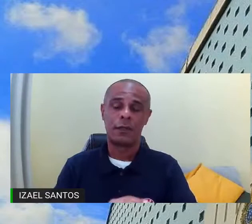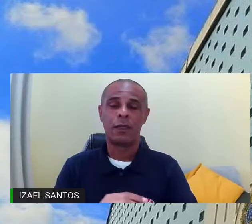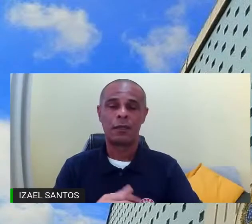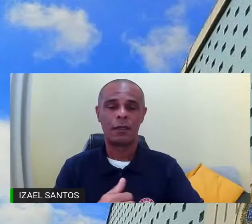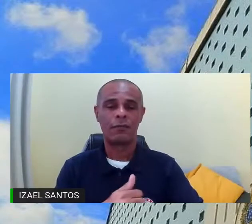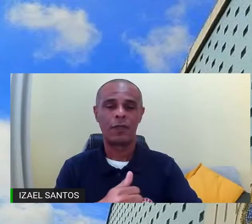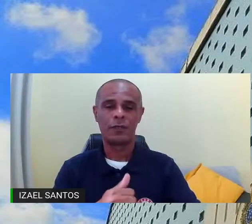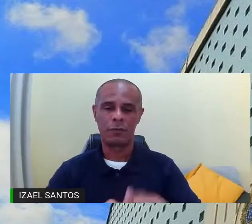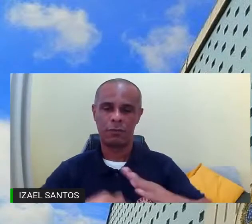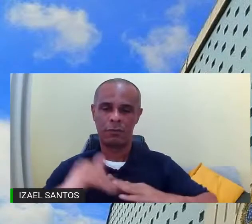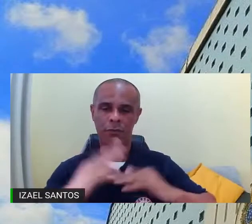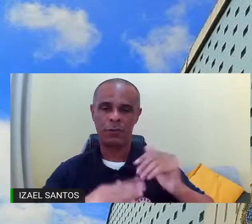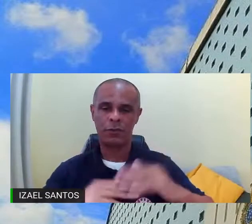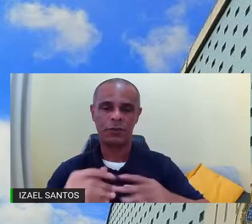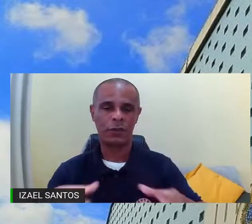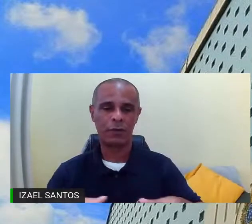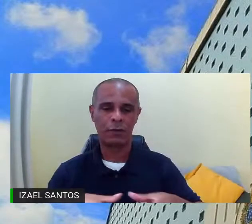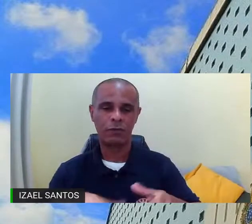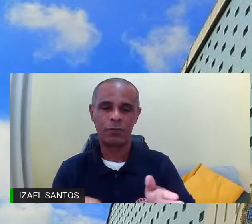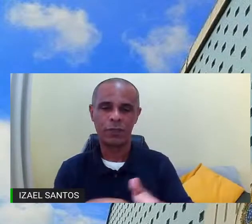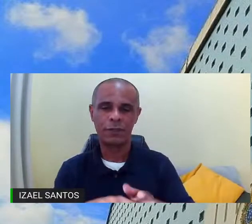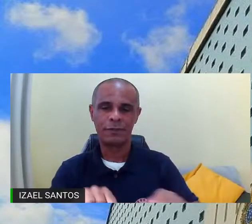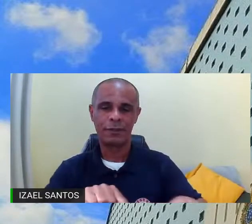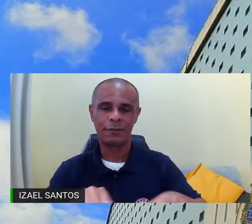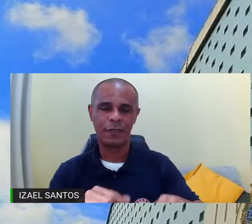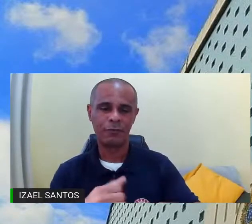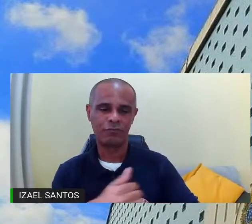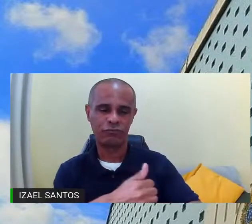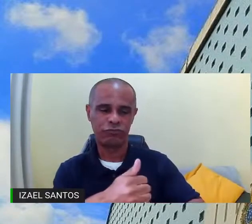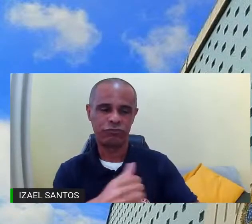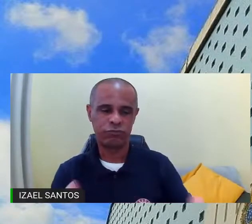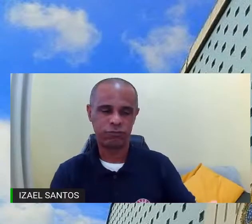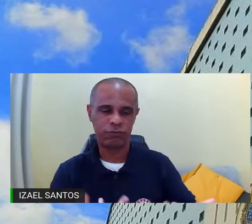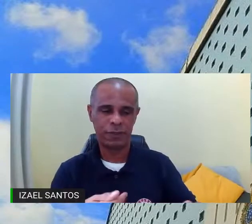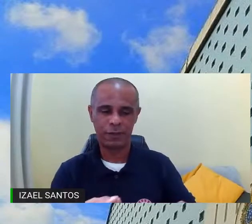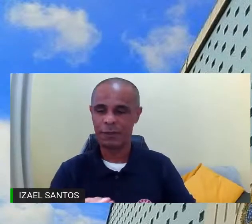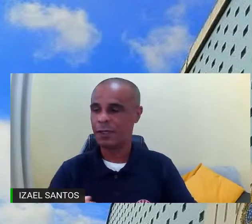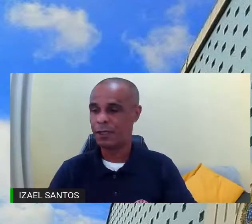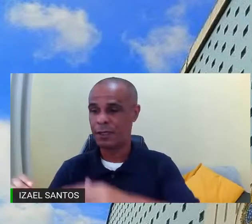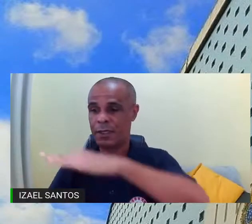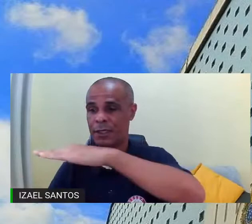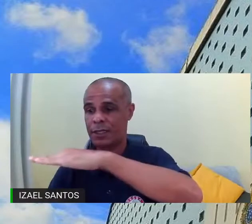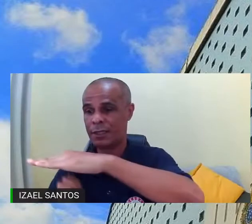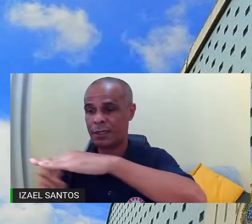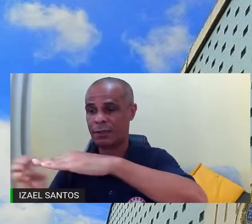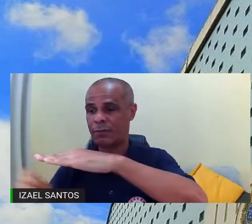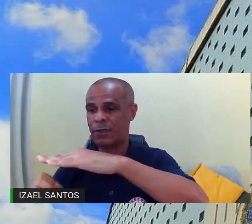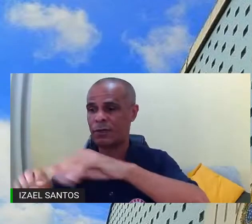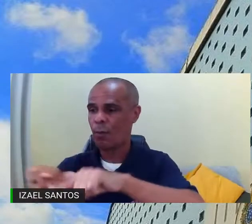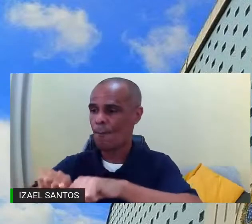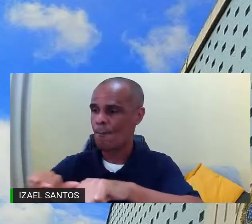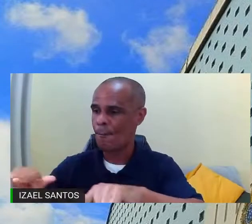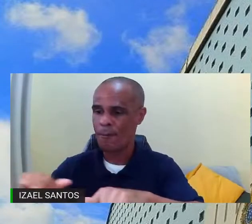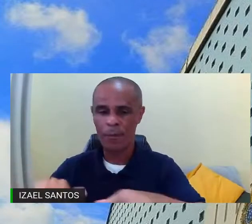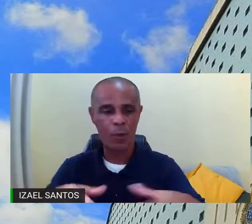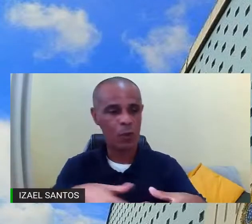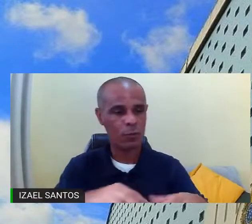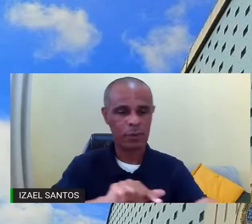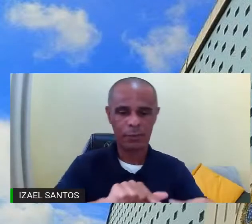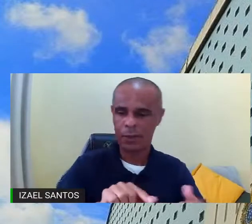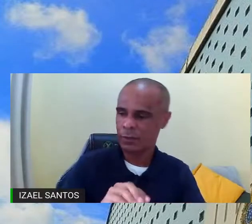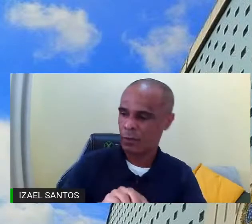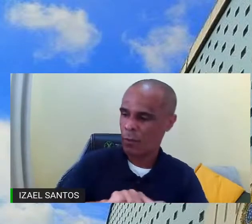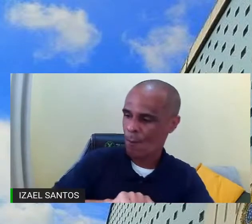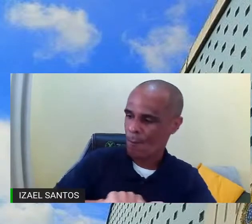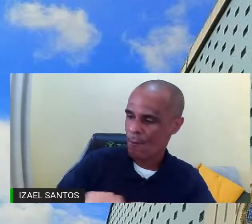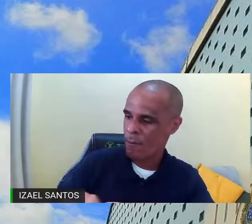qualificados, as próprias empresas estão sentindo falta de trabalhadores que não podem ir ao